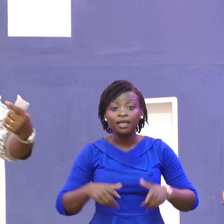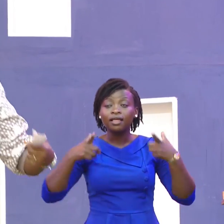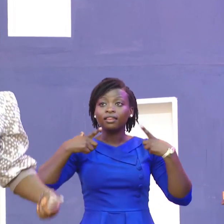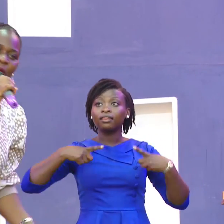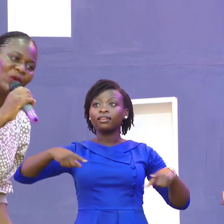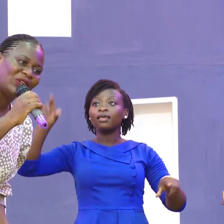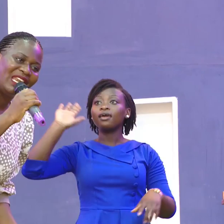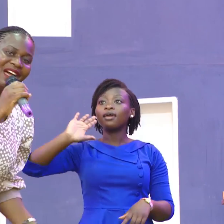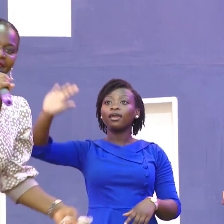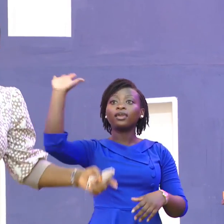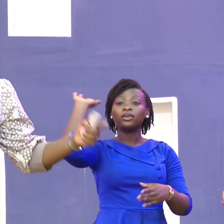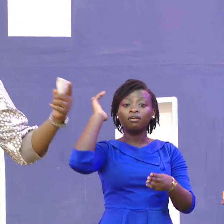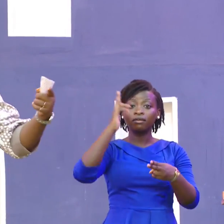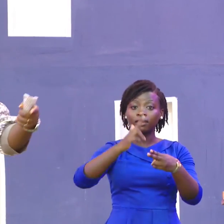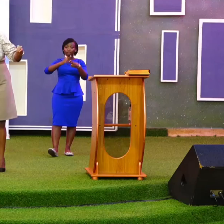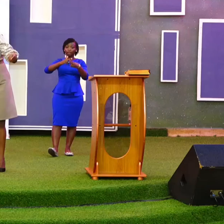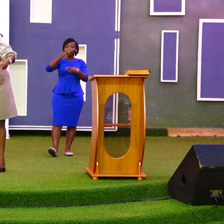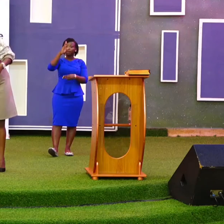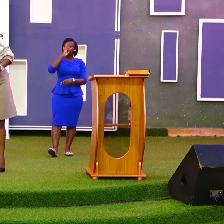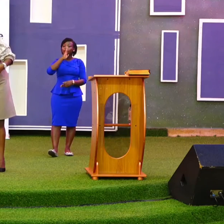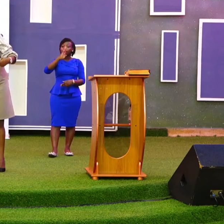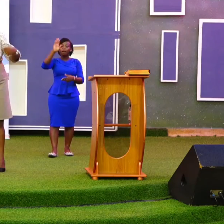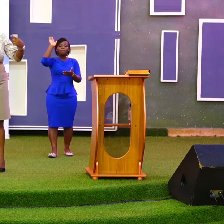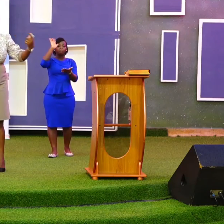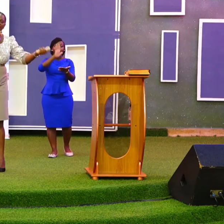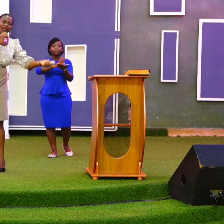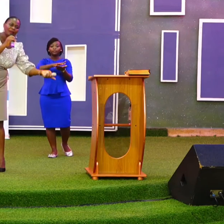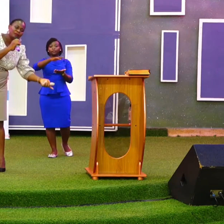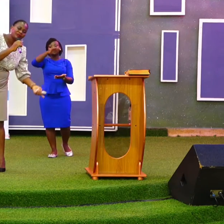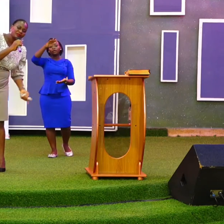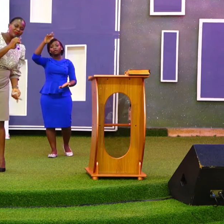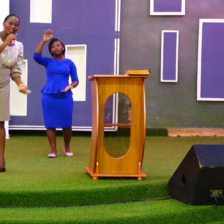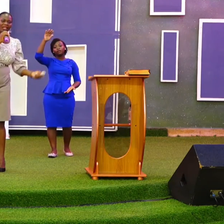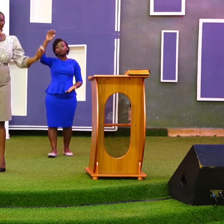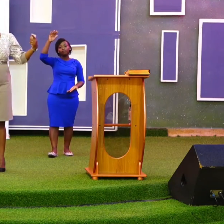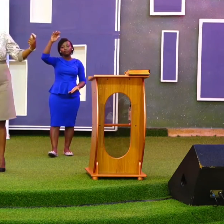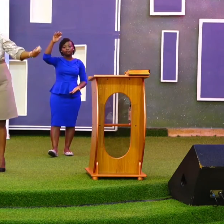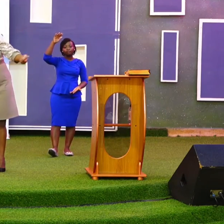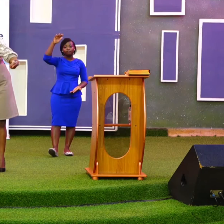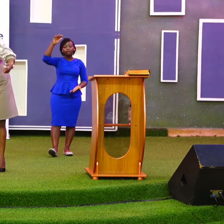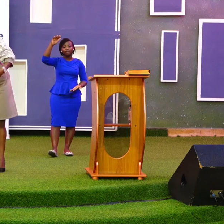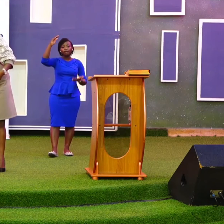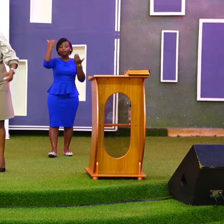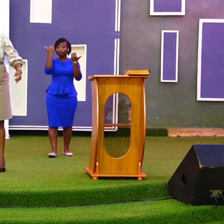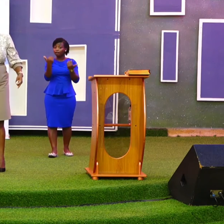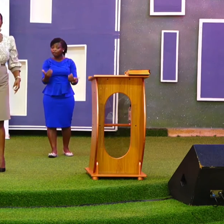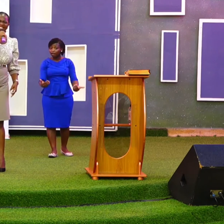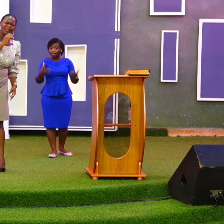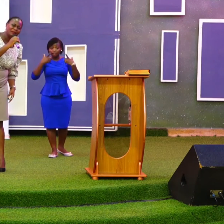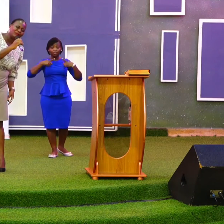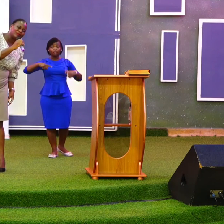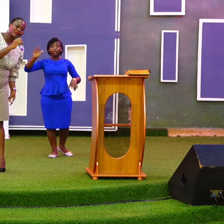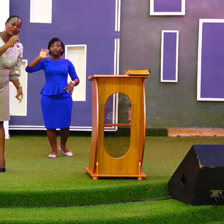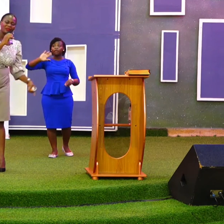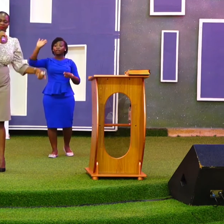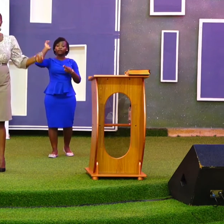your name, so let your glorify. So let your